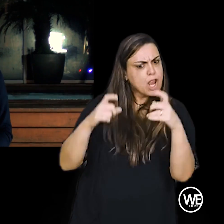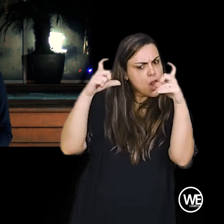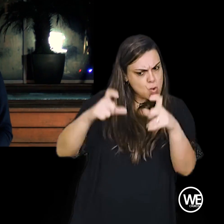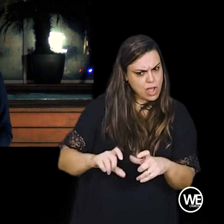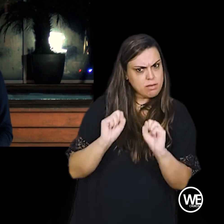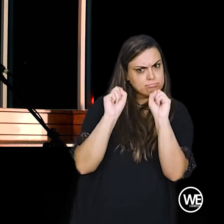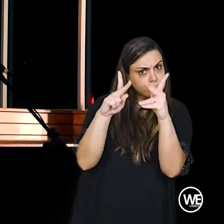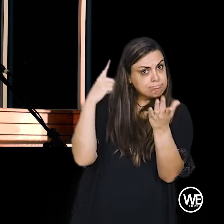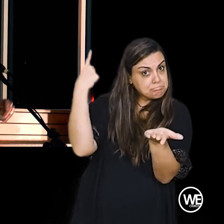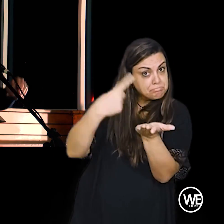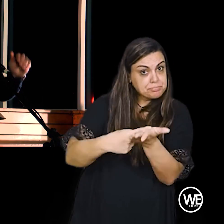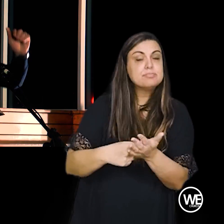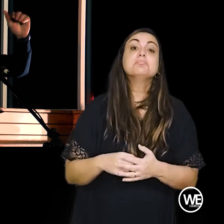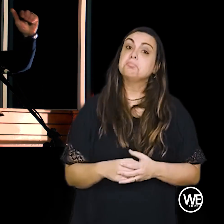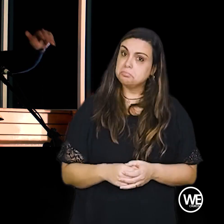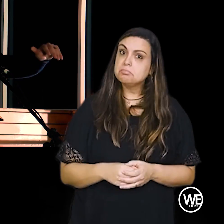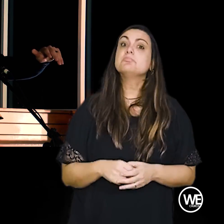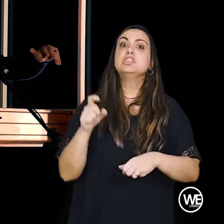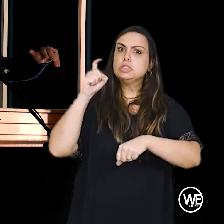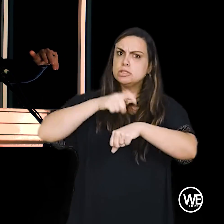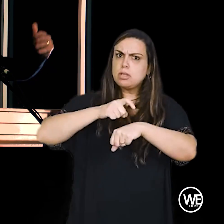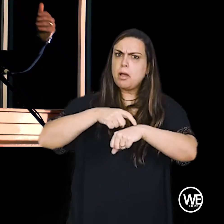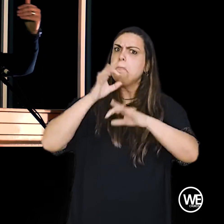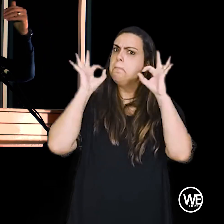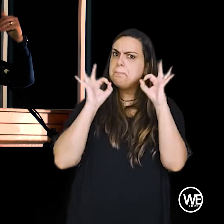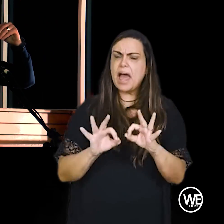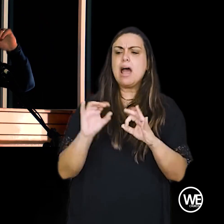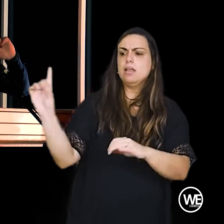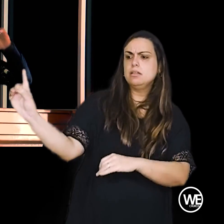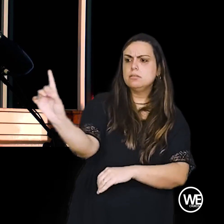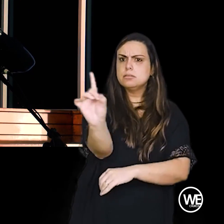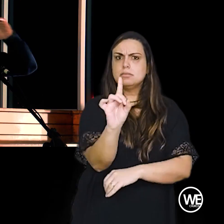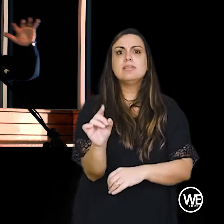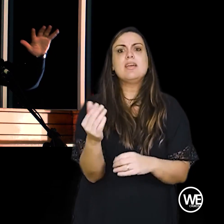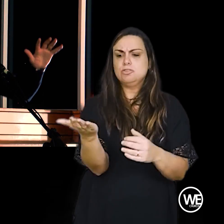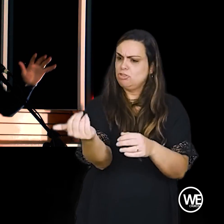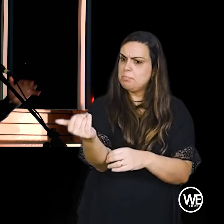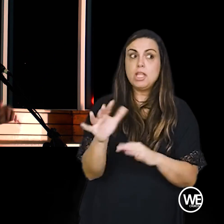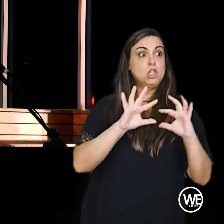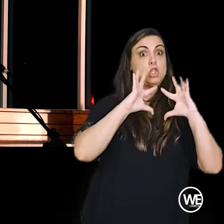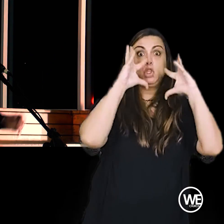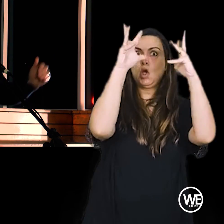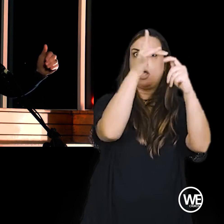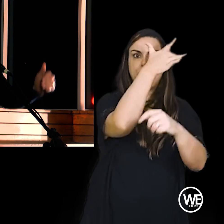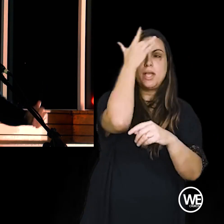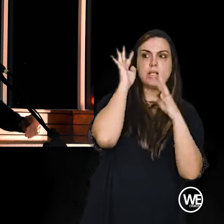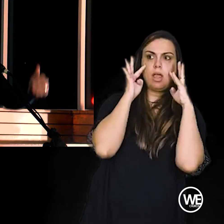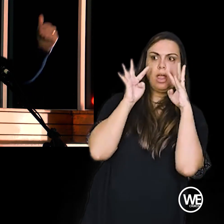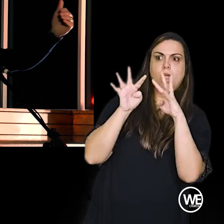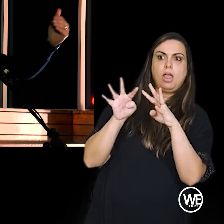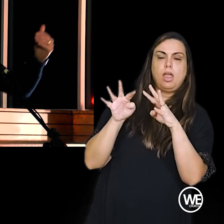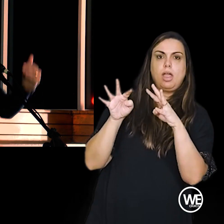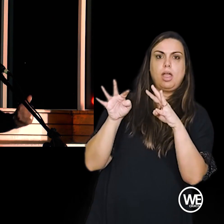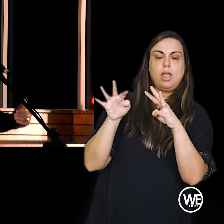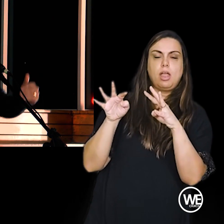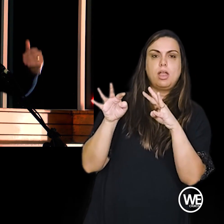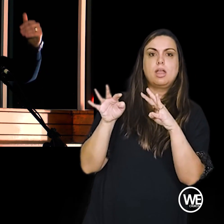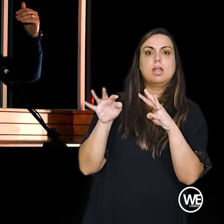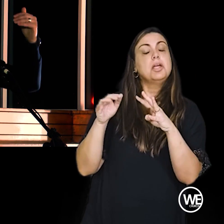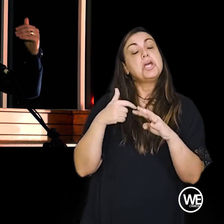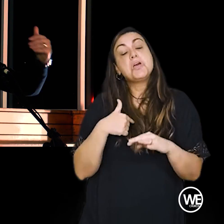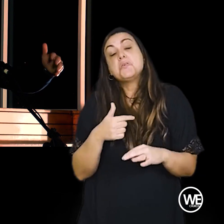te encontrar lá. E aí estava lá o mendigo na porta. Chamei ele, todo mundo olhando. Falei, senta aqui, mandei